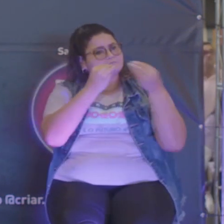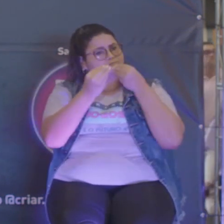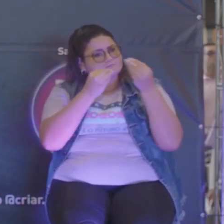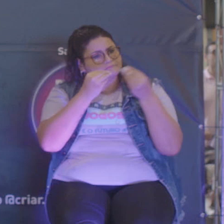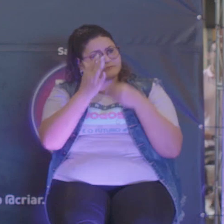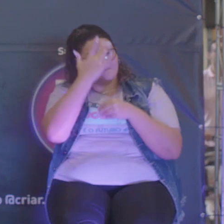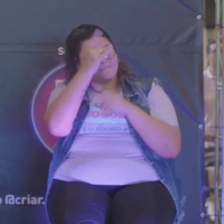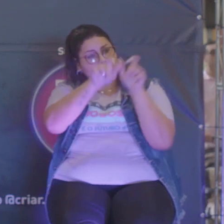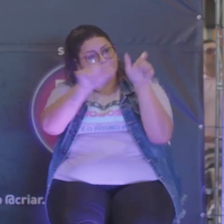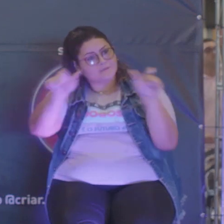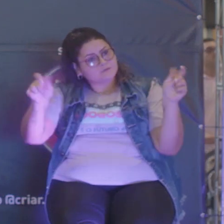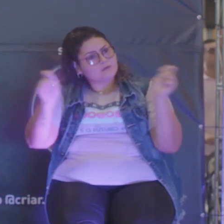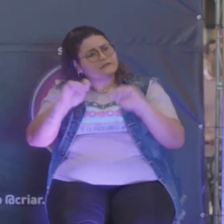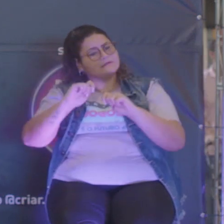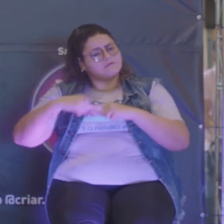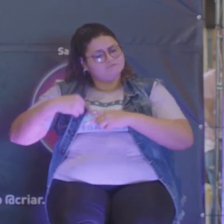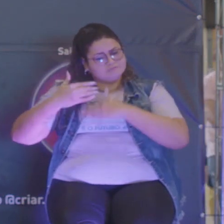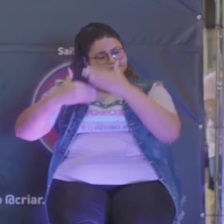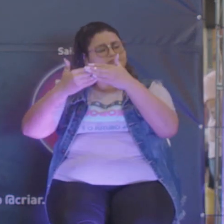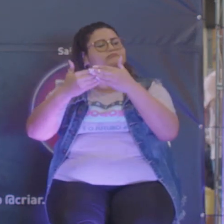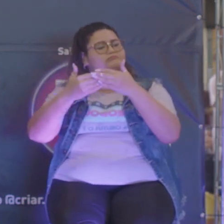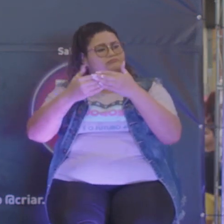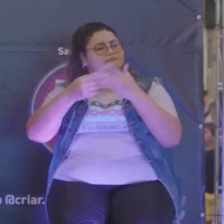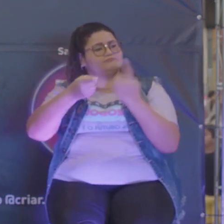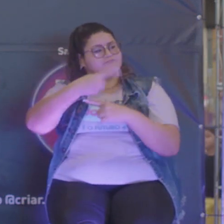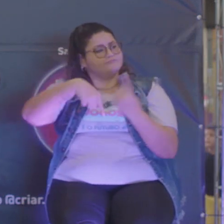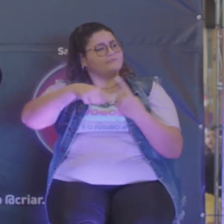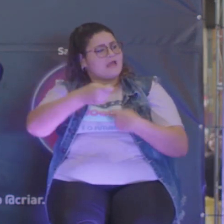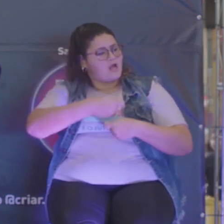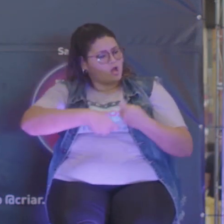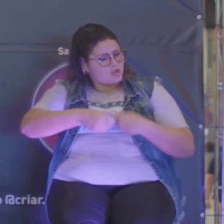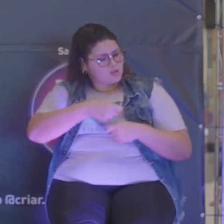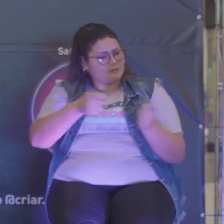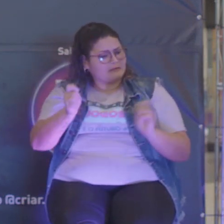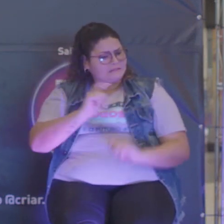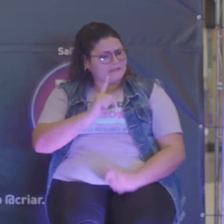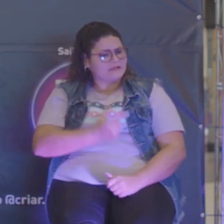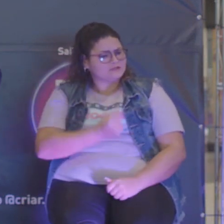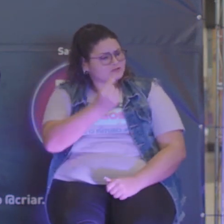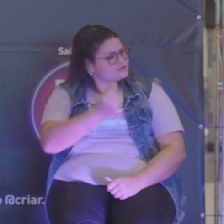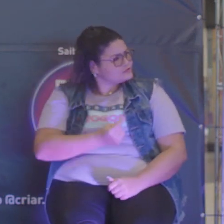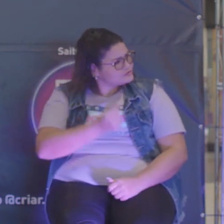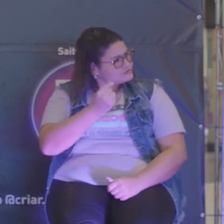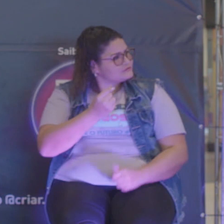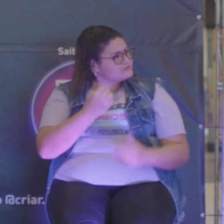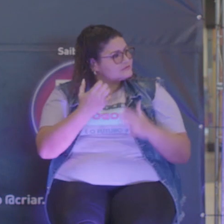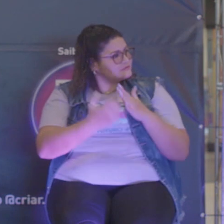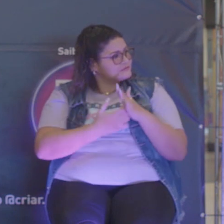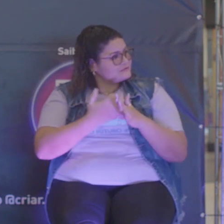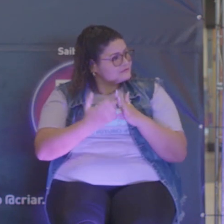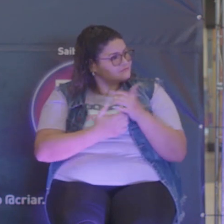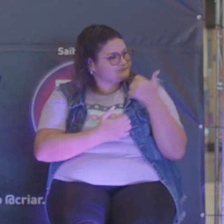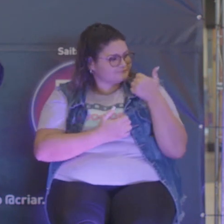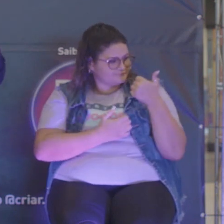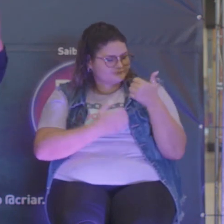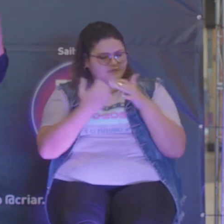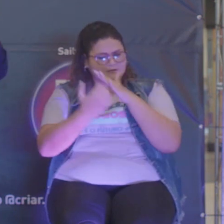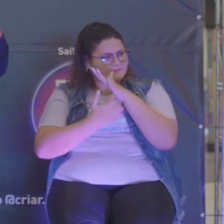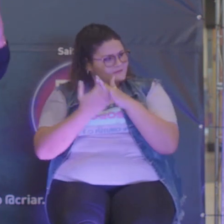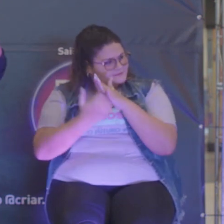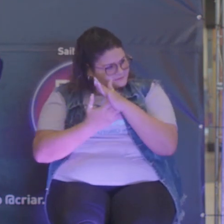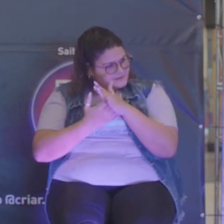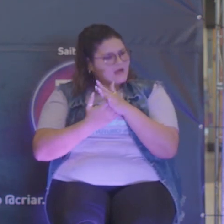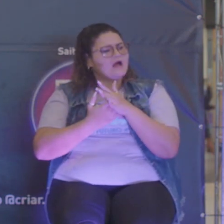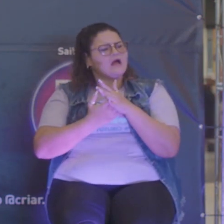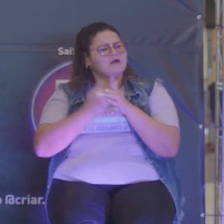agora, pessoas que tenham desenvolvimento econômico, pessoas que tenham dinheiro, pessoas que sejam empresários? E aí, às vezes,